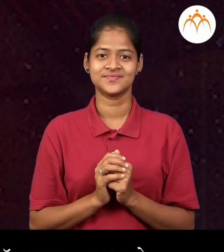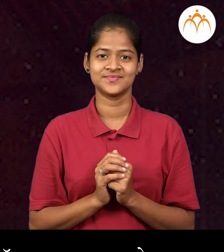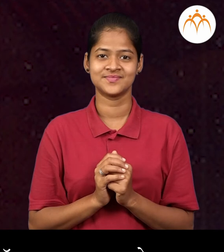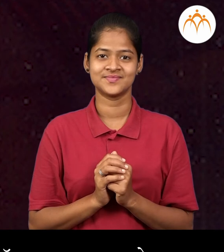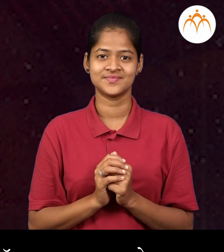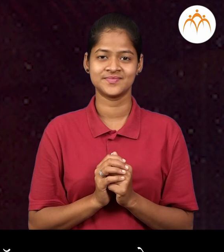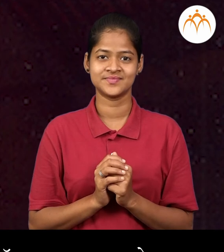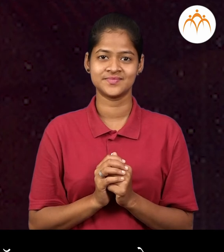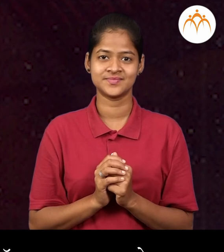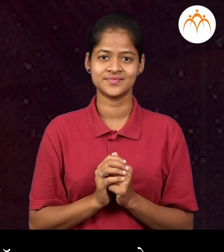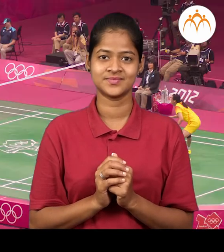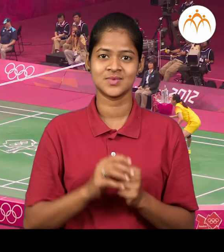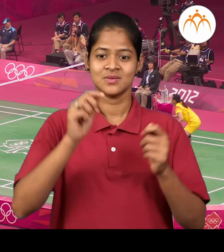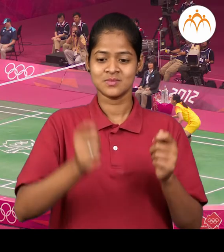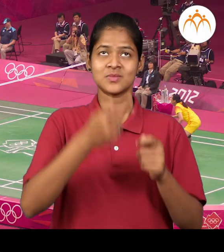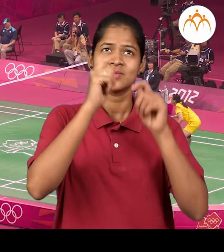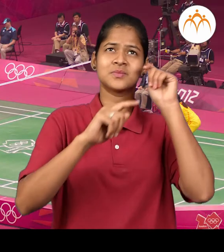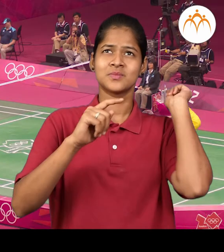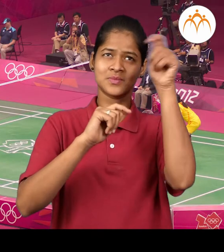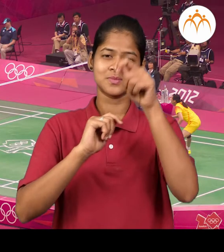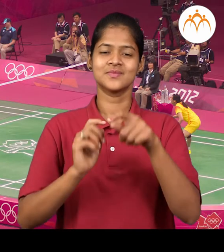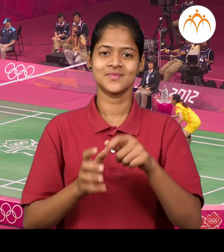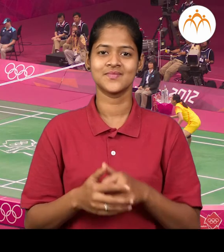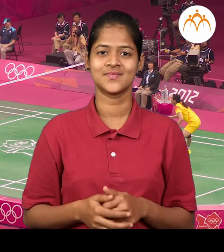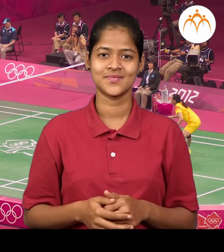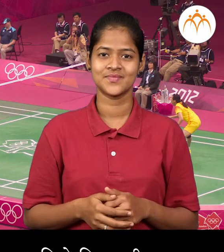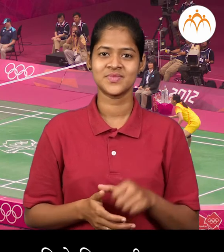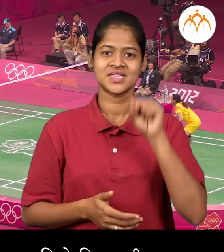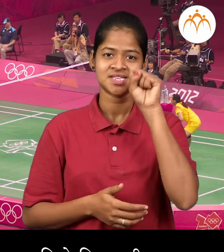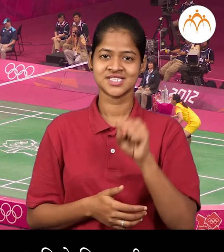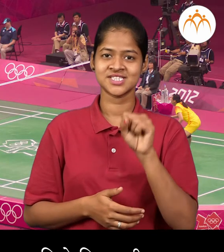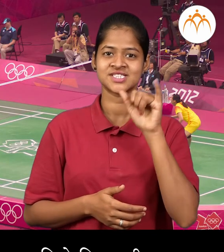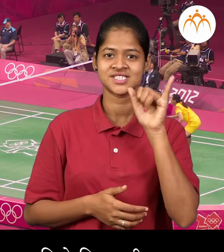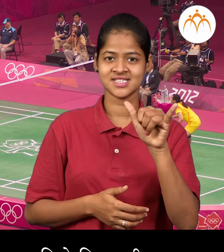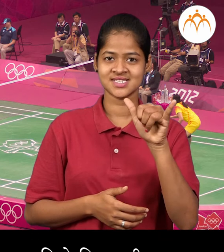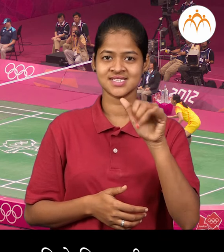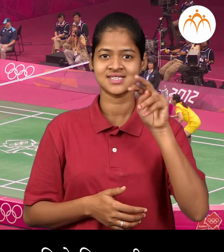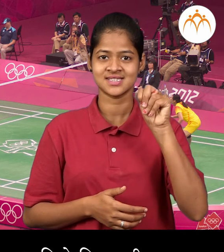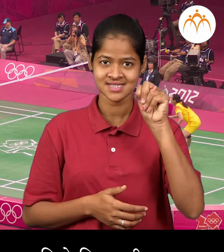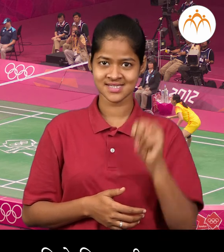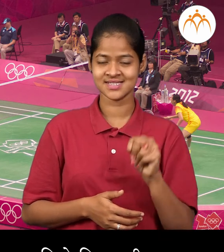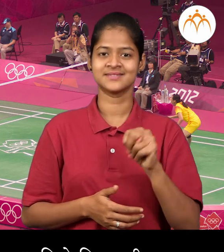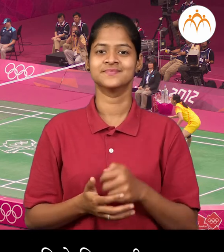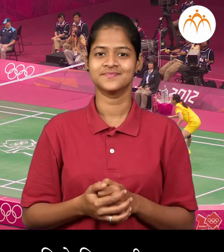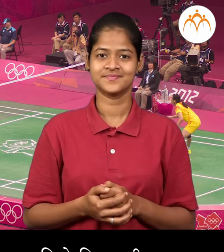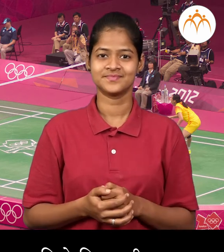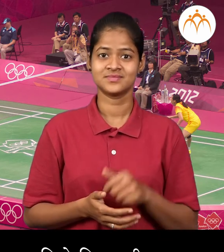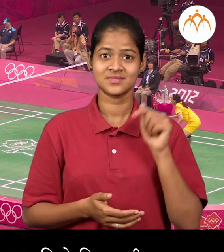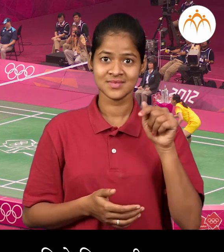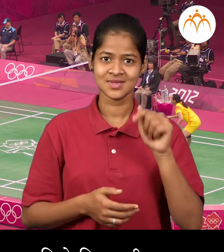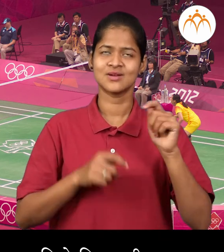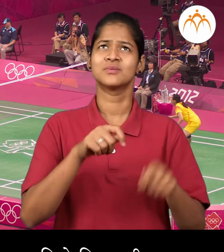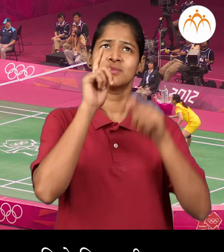पस्त ओं में बैडमिंटन साइना नेहवाल ने बैडमिंटन